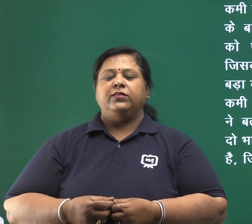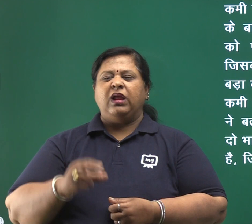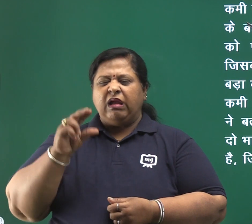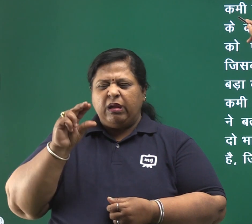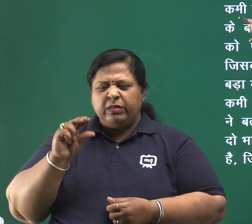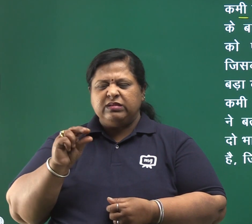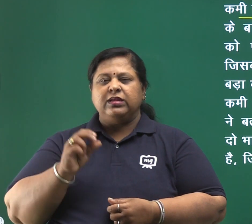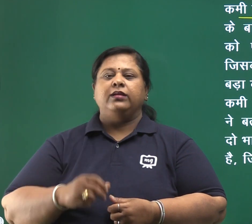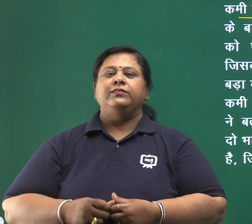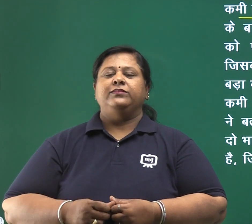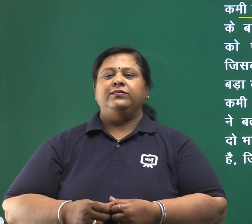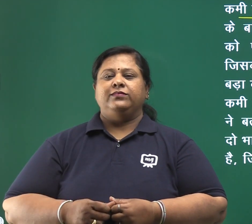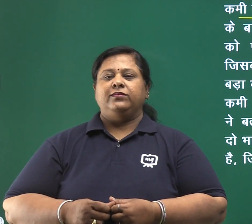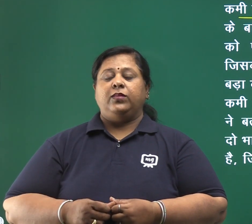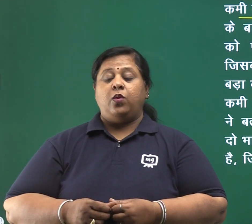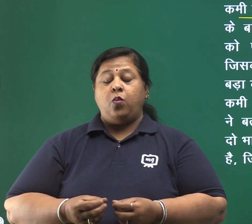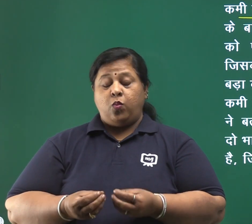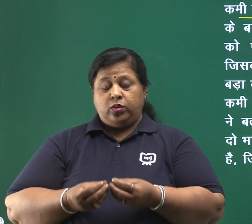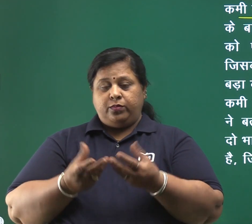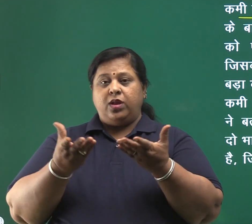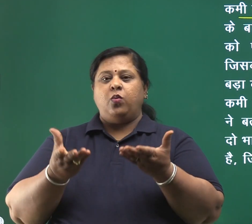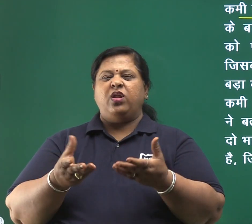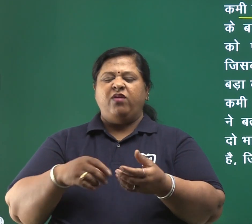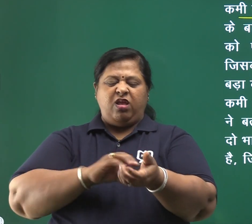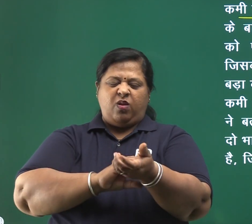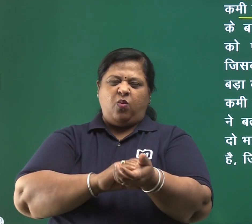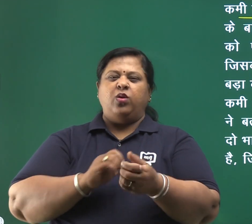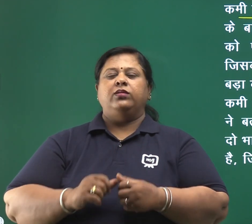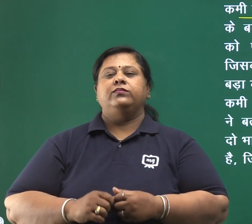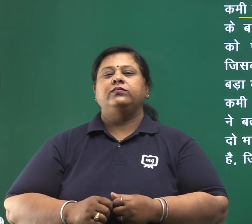कमी से उत्पन्न होने वाले रोग